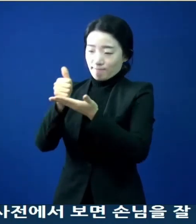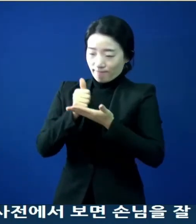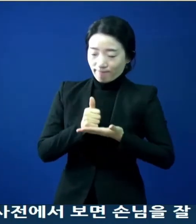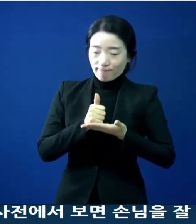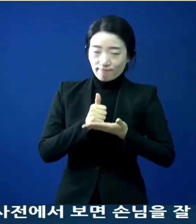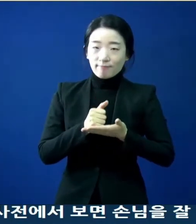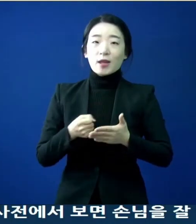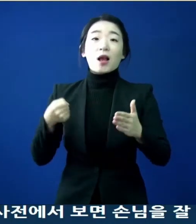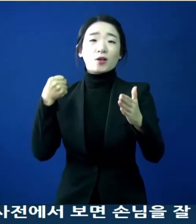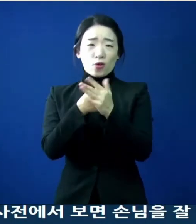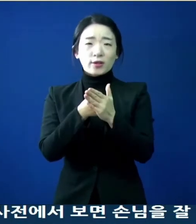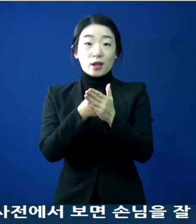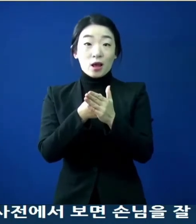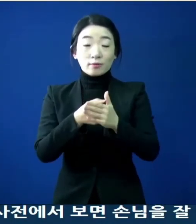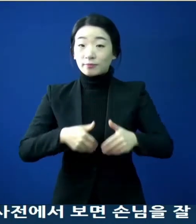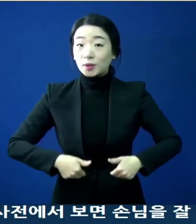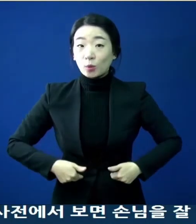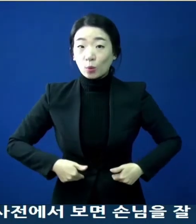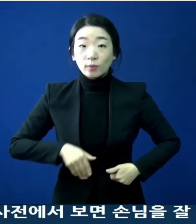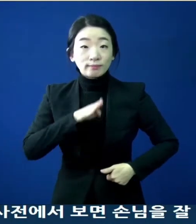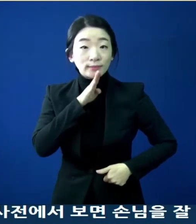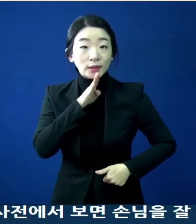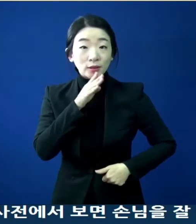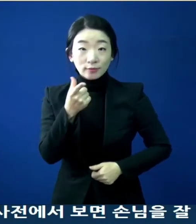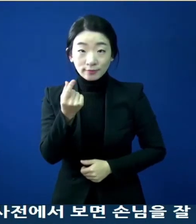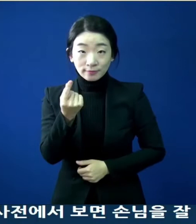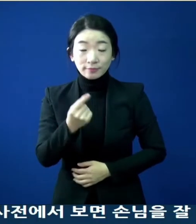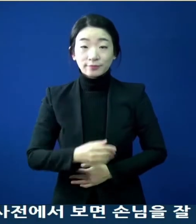결단이 있어야 될 줄로 압니다.